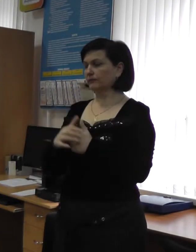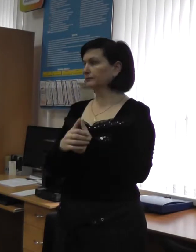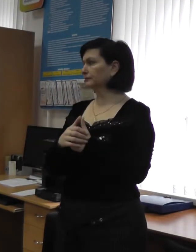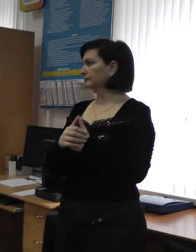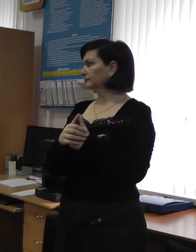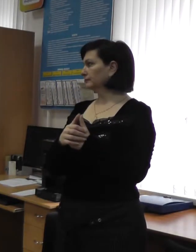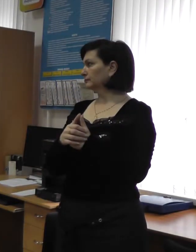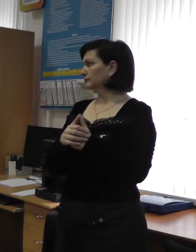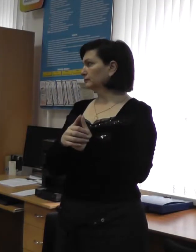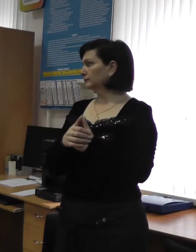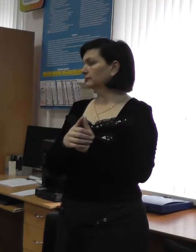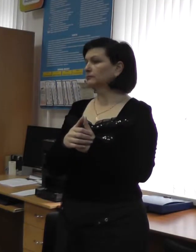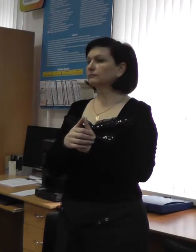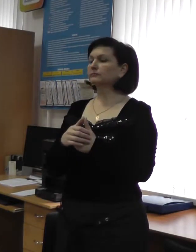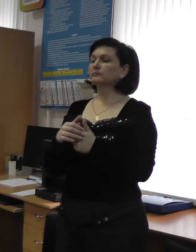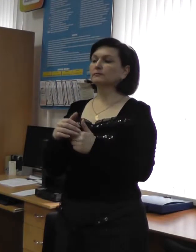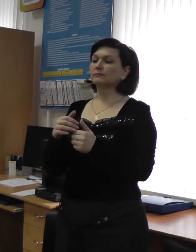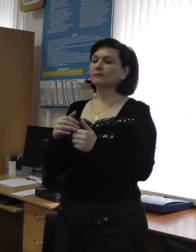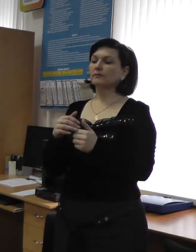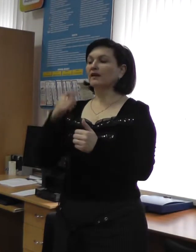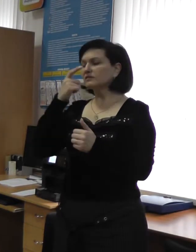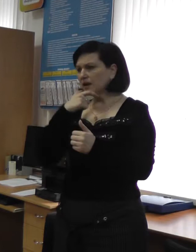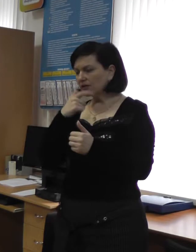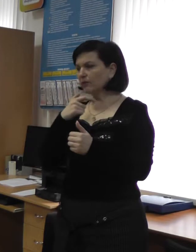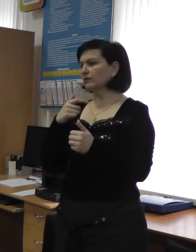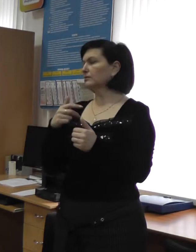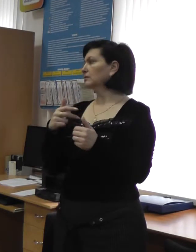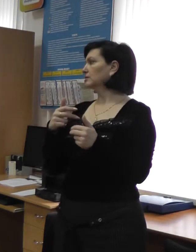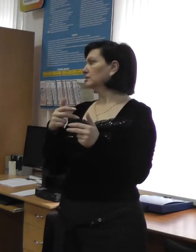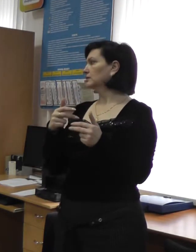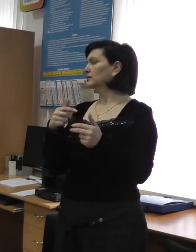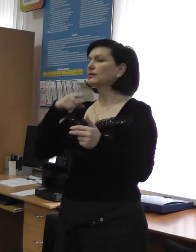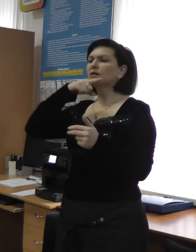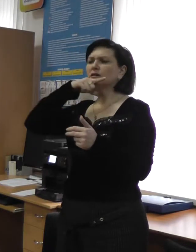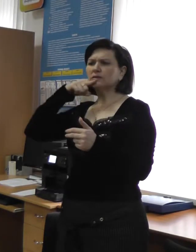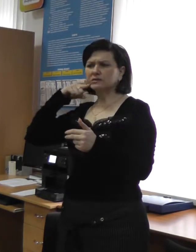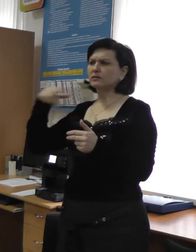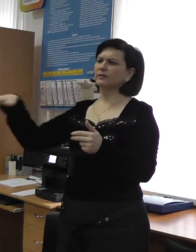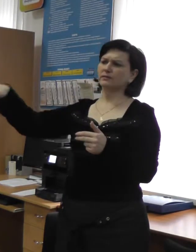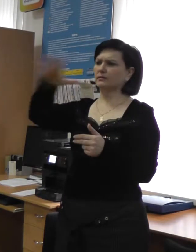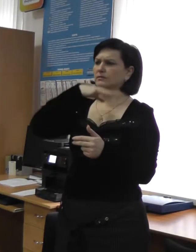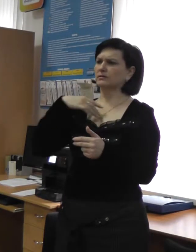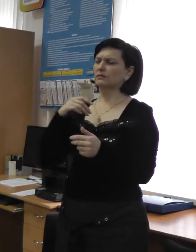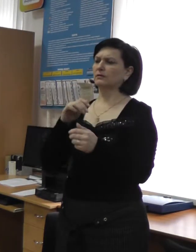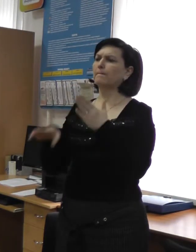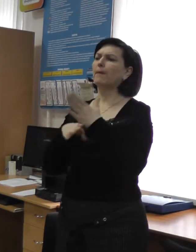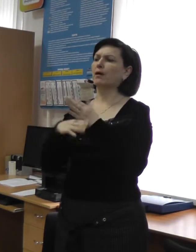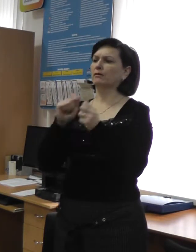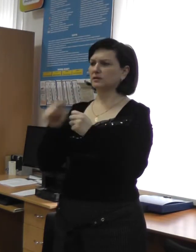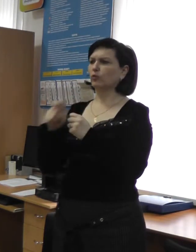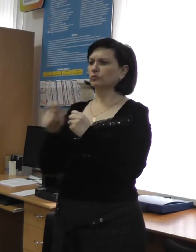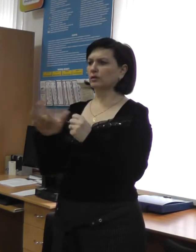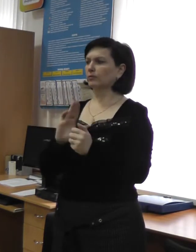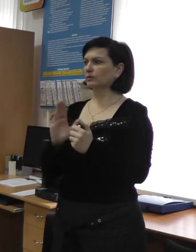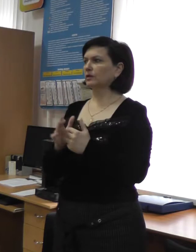Ставрополь. И, конечно, его вклад был не только в Ставрополь, но также российского масштаба. В этом